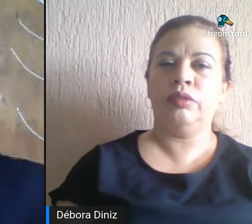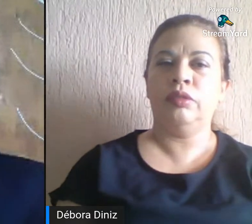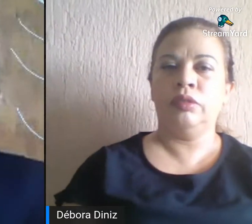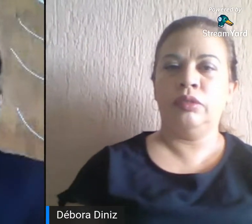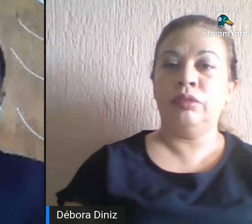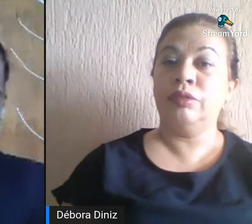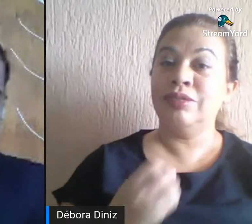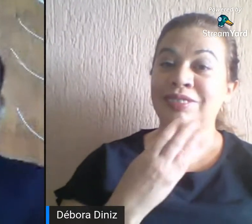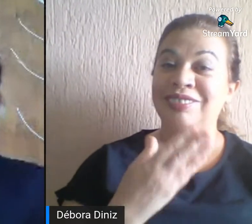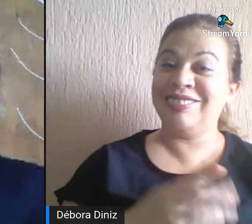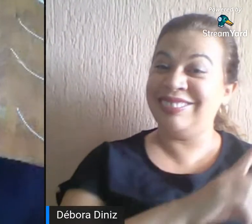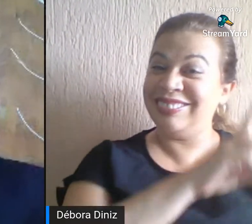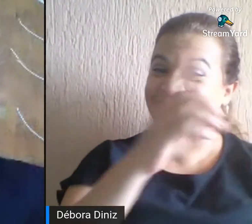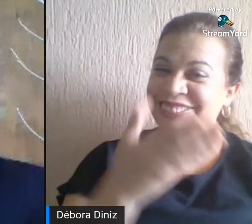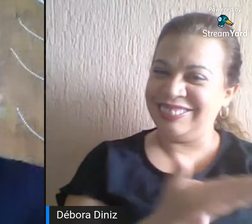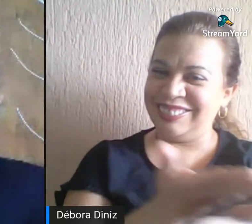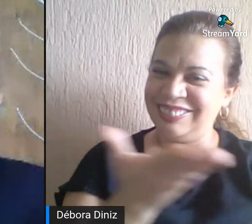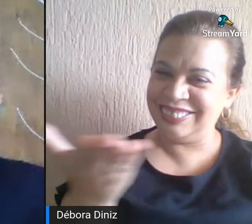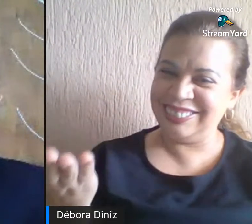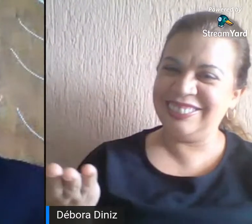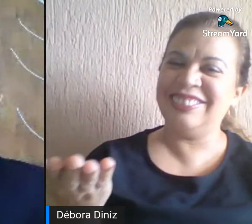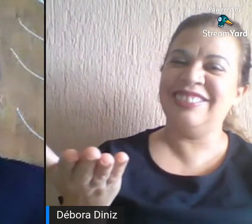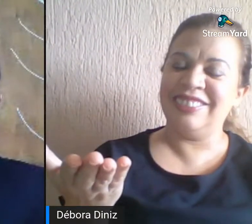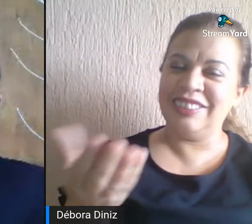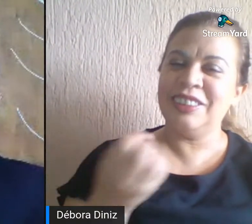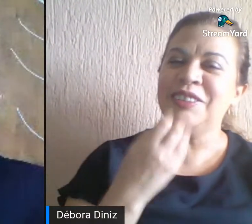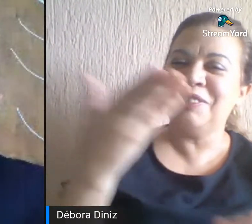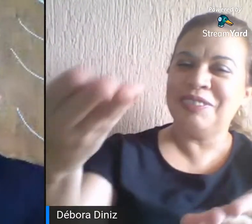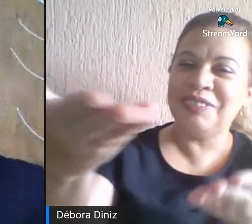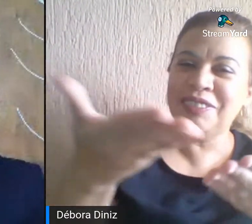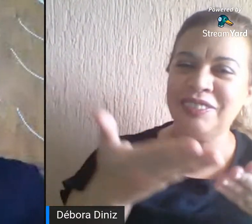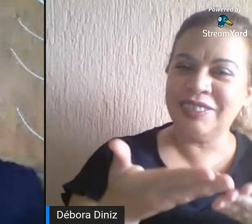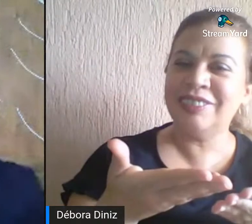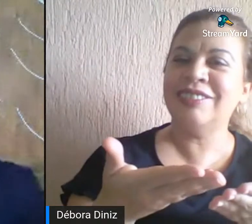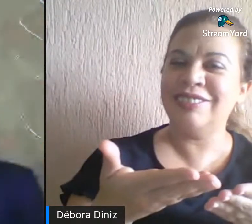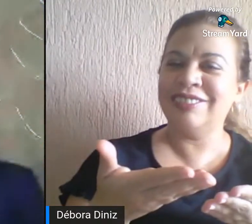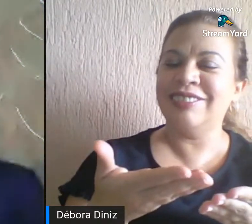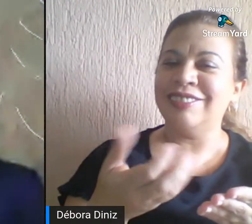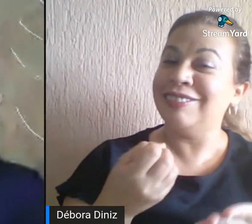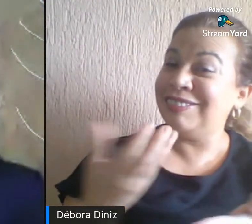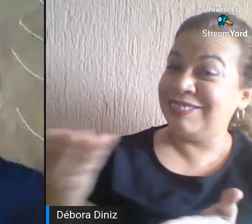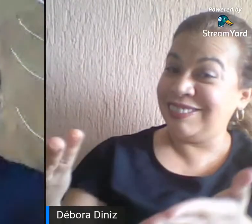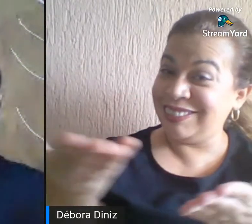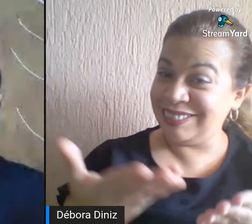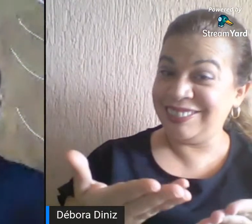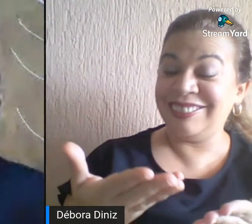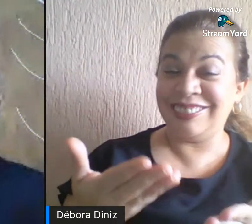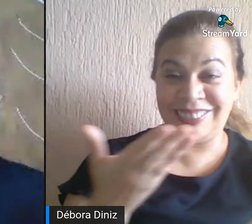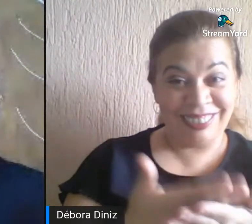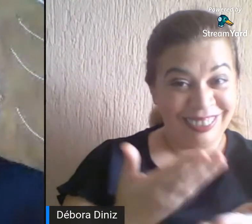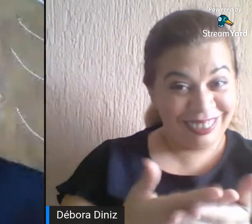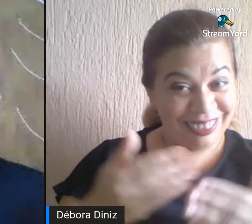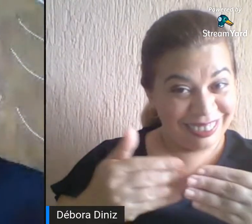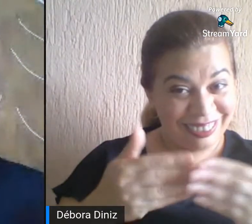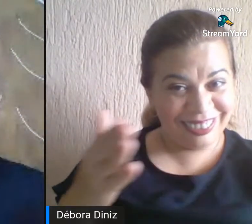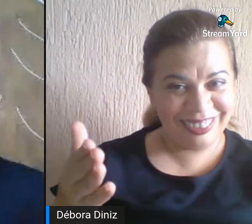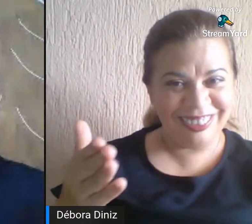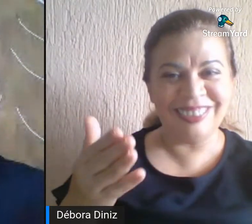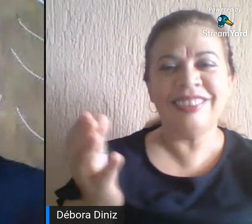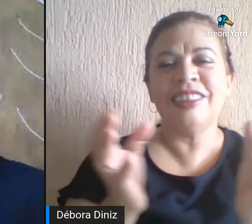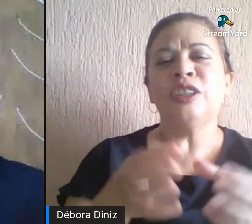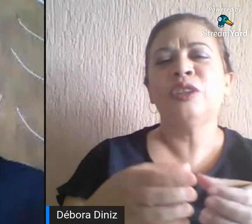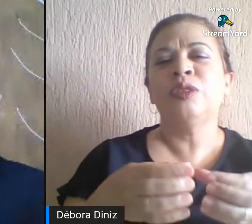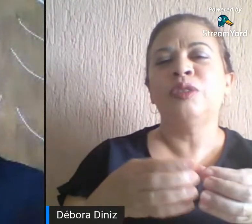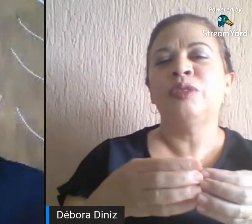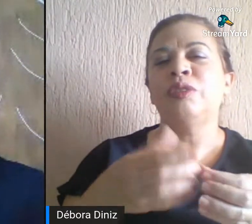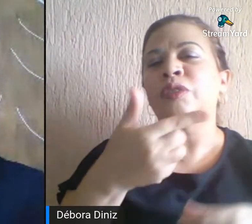Bom dia a todos e a todas. Sejam muito bem-vindos e muito bem-vindas à aula inaugural da turma 2021